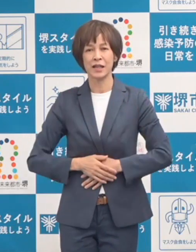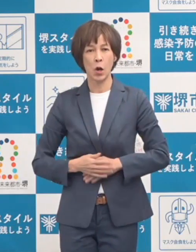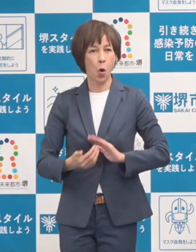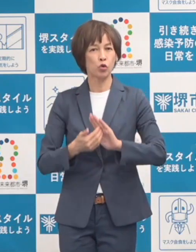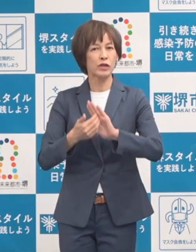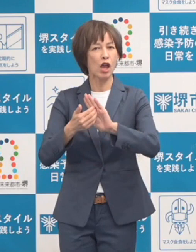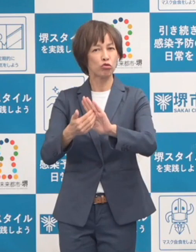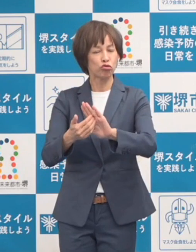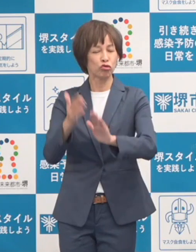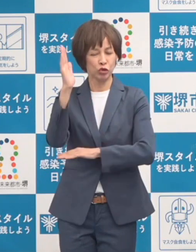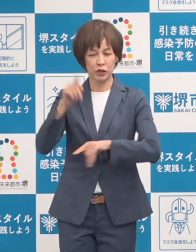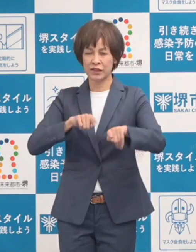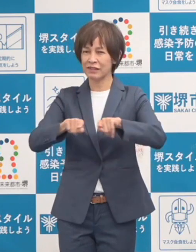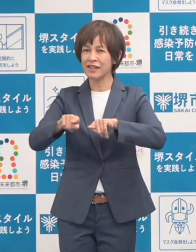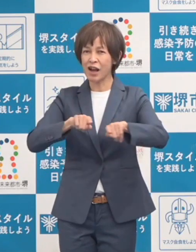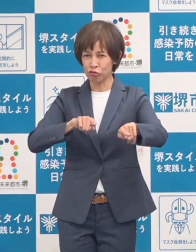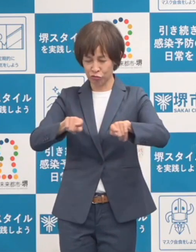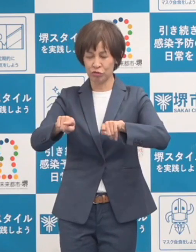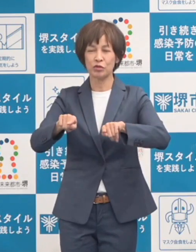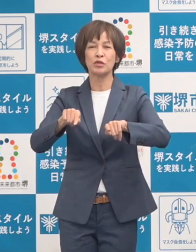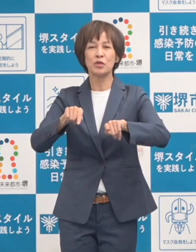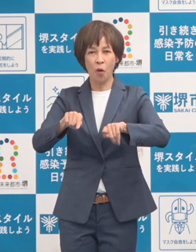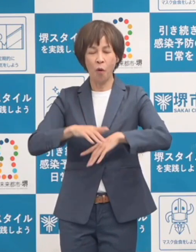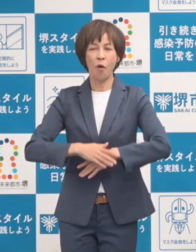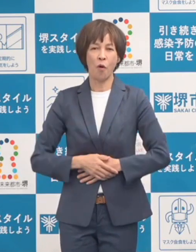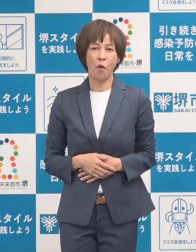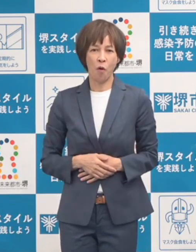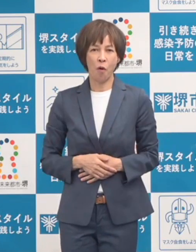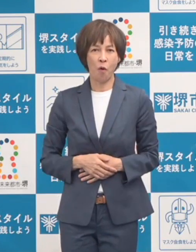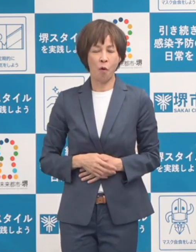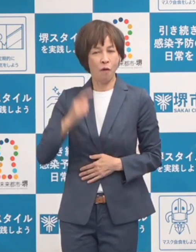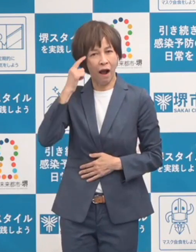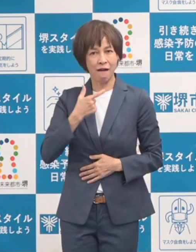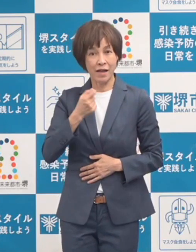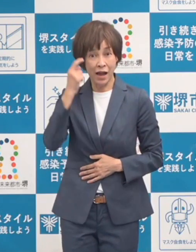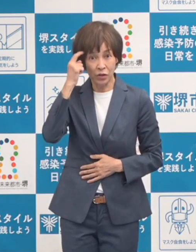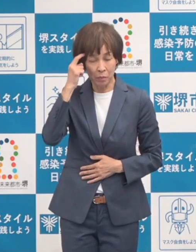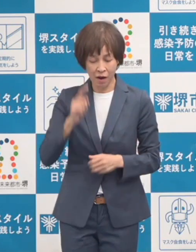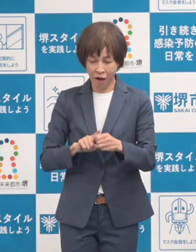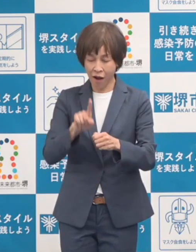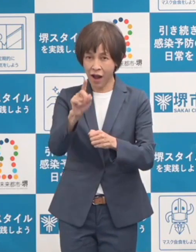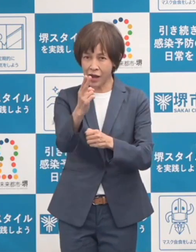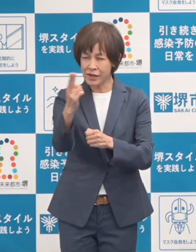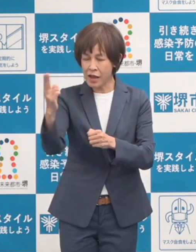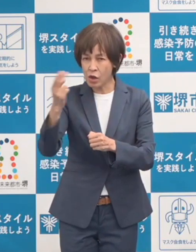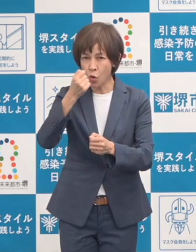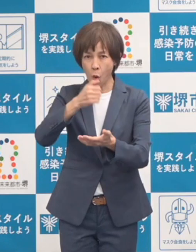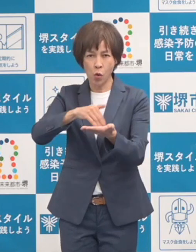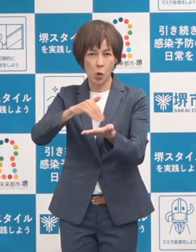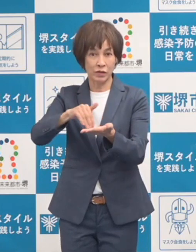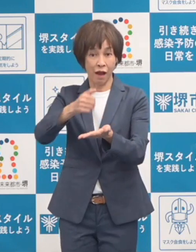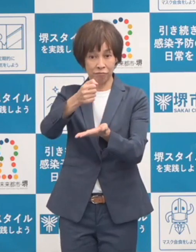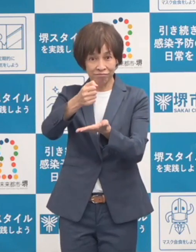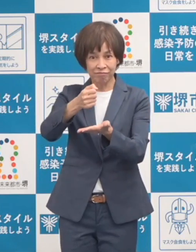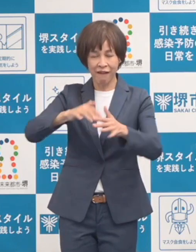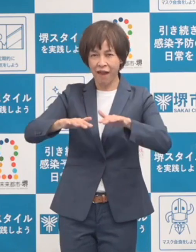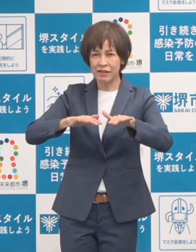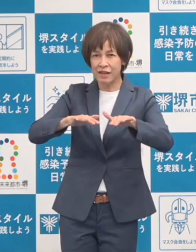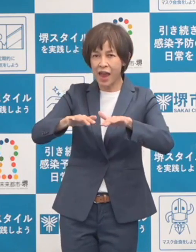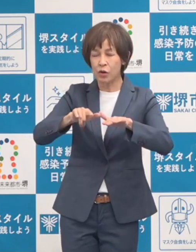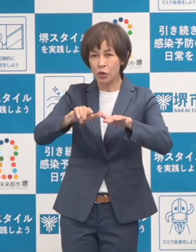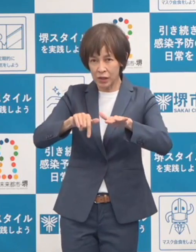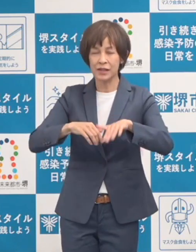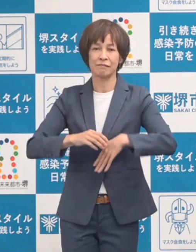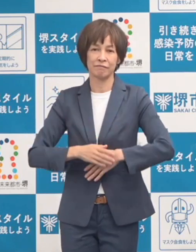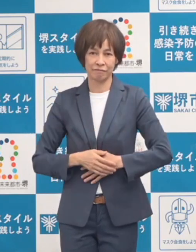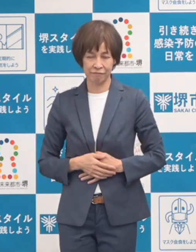施策を実施したいと考えておりまして、このことは来年度の予算編成方針にも先日お伝えをし